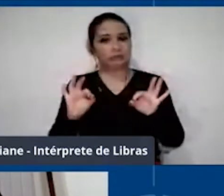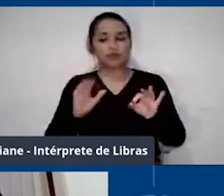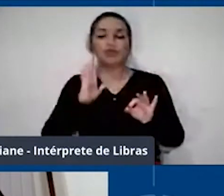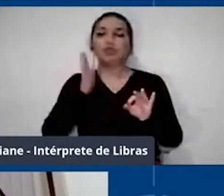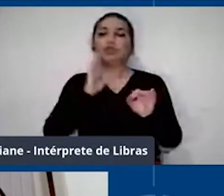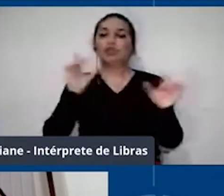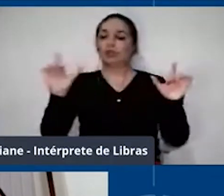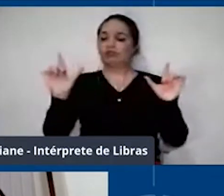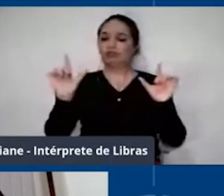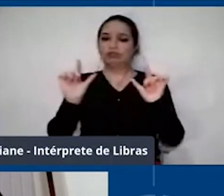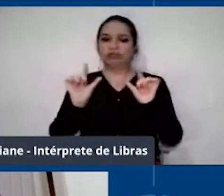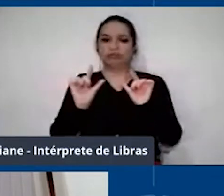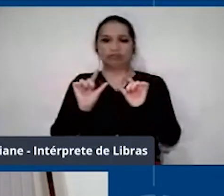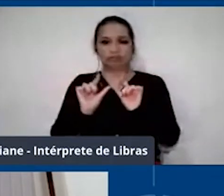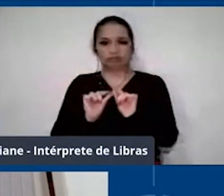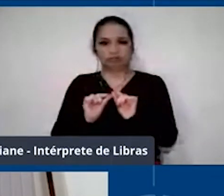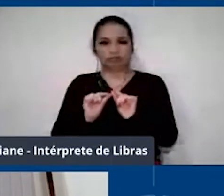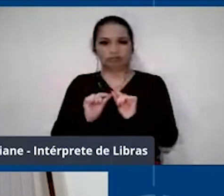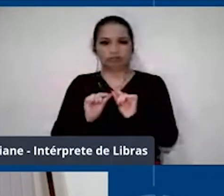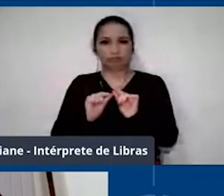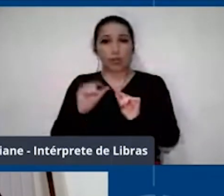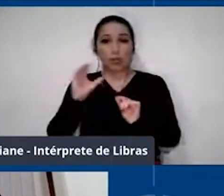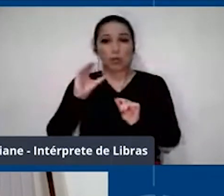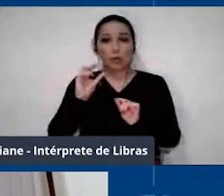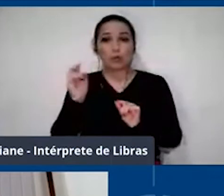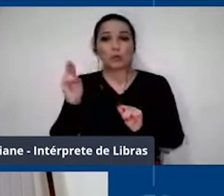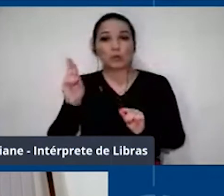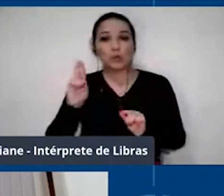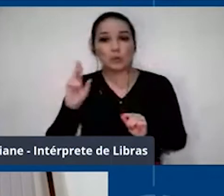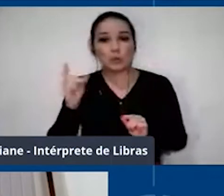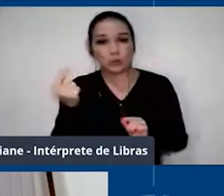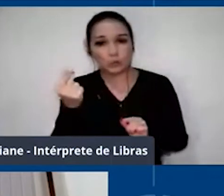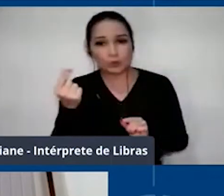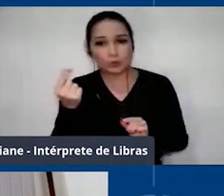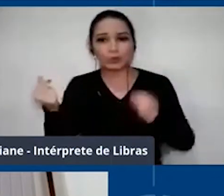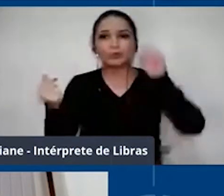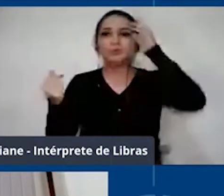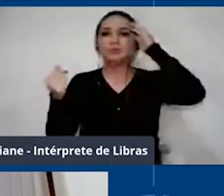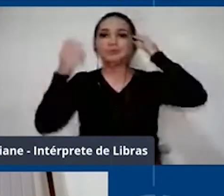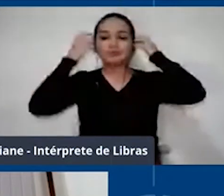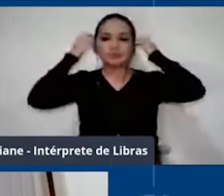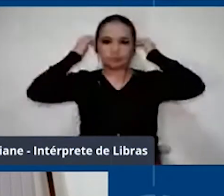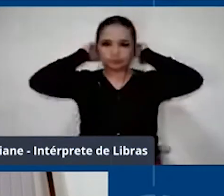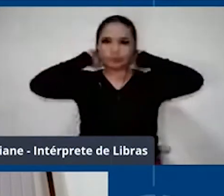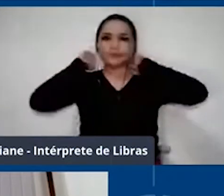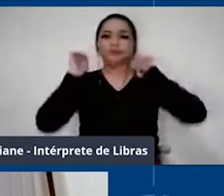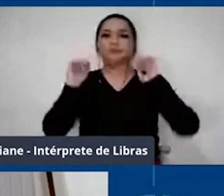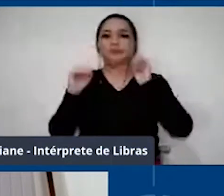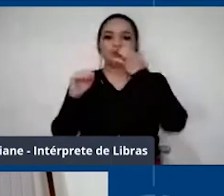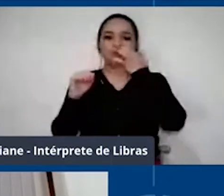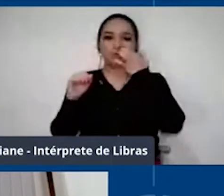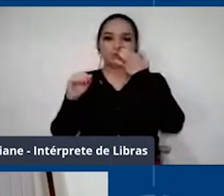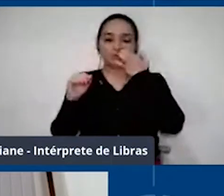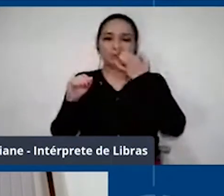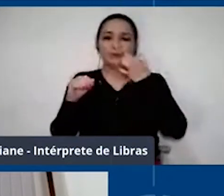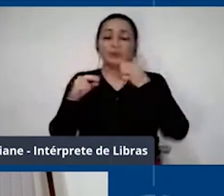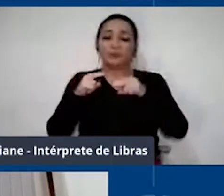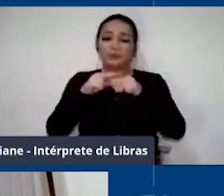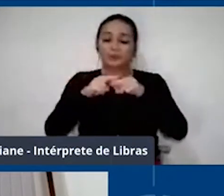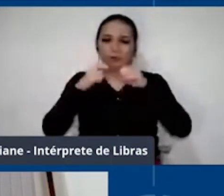né, Brasil, né? E depois, uma decorrência, uma redução da carga tributária que a gente tanto almeja. Senhora